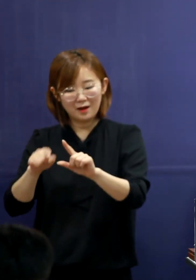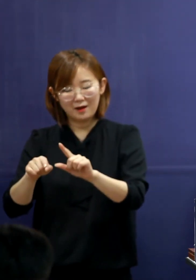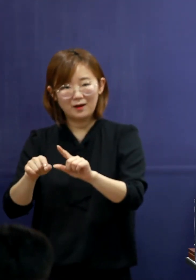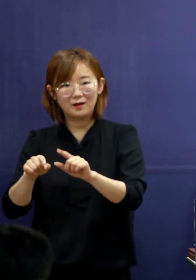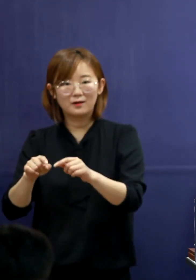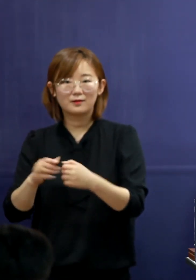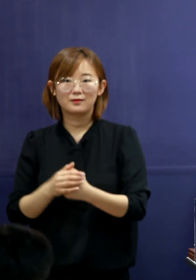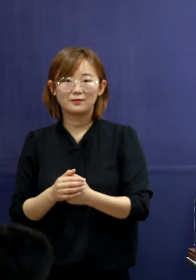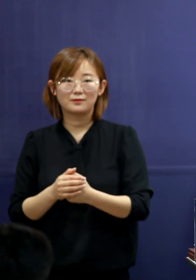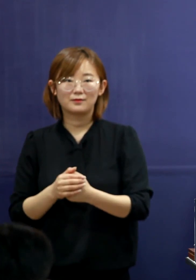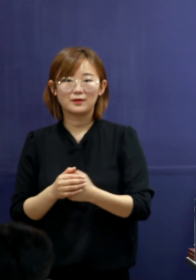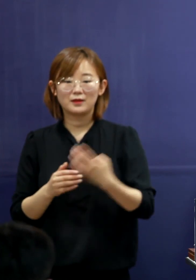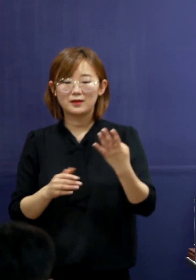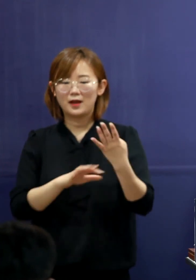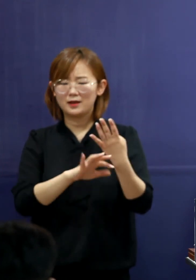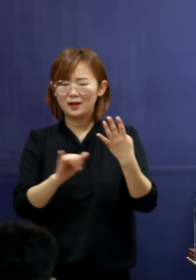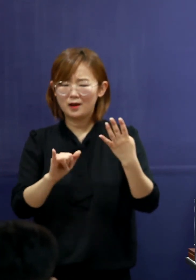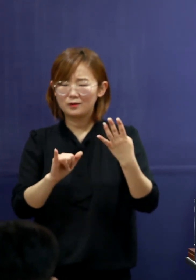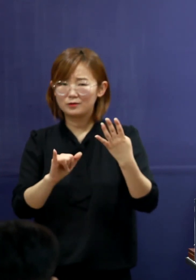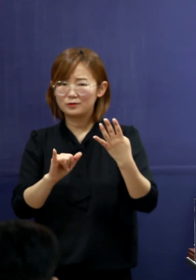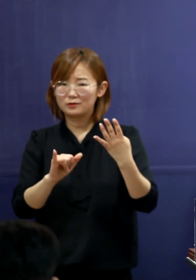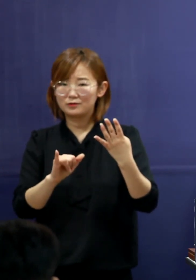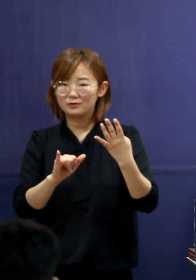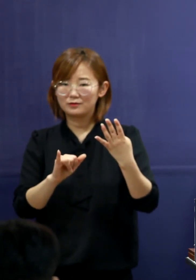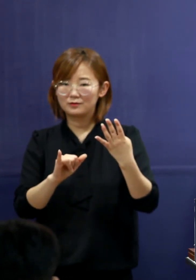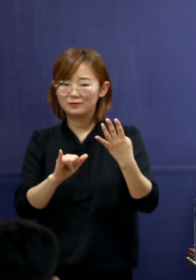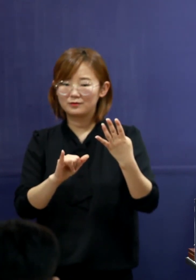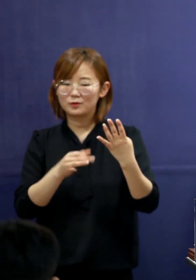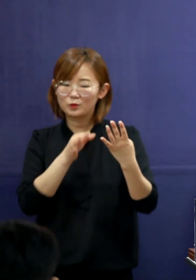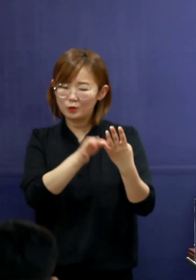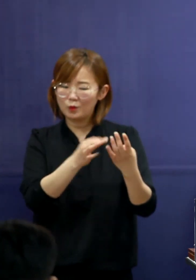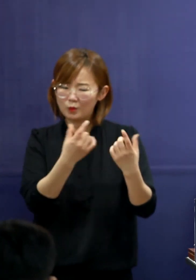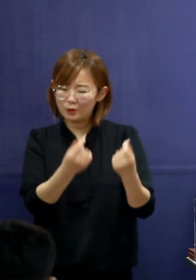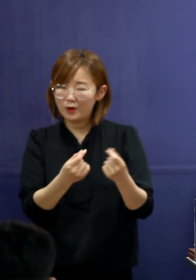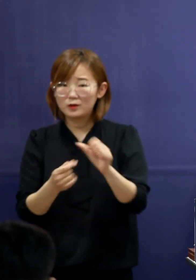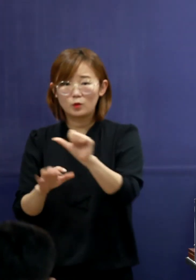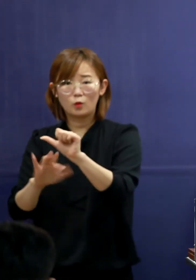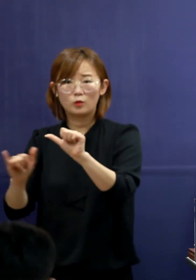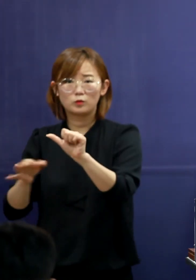4인 가구 기준으로 주는 것에 녹차를 2인으로 잡았다라고